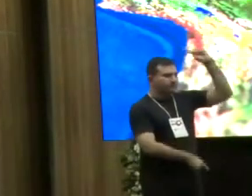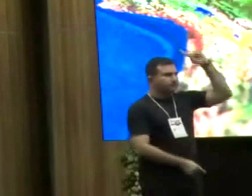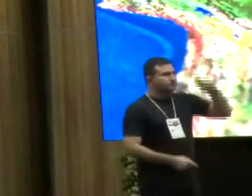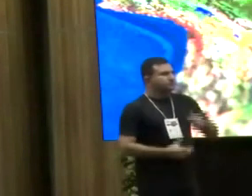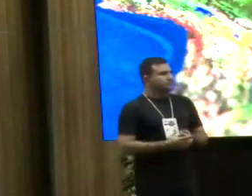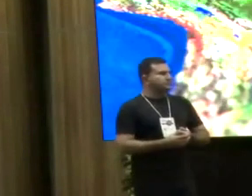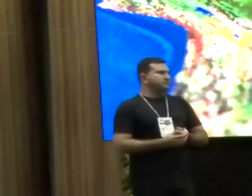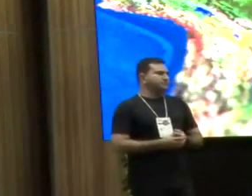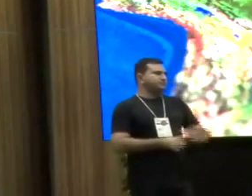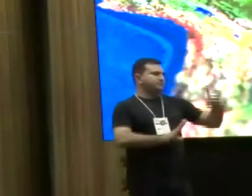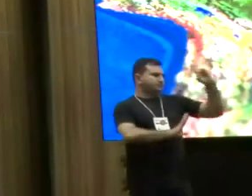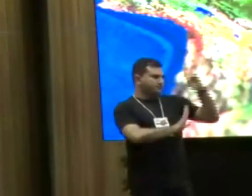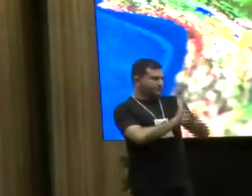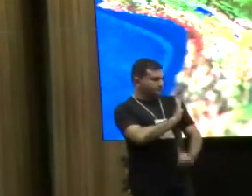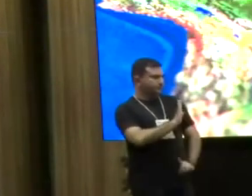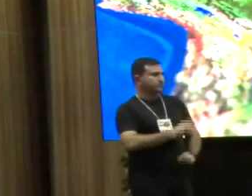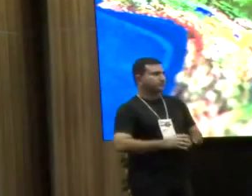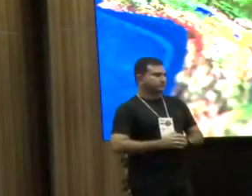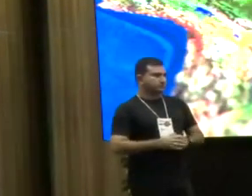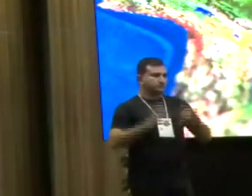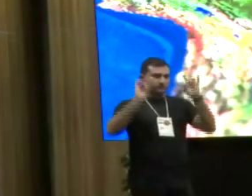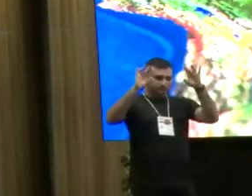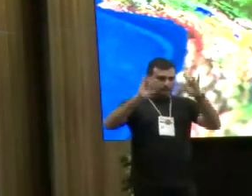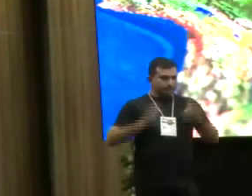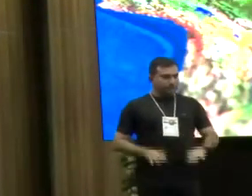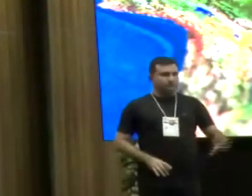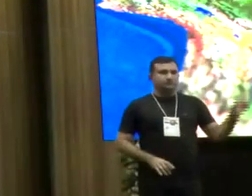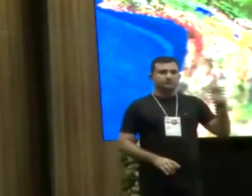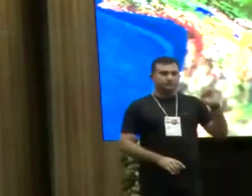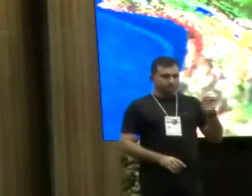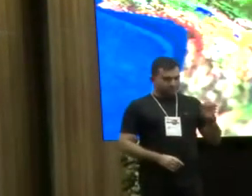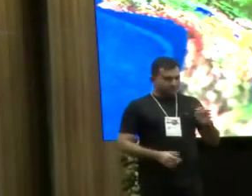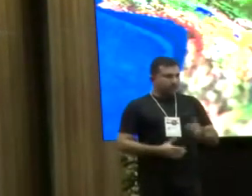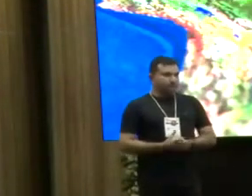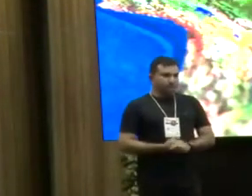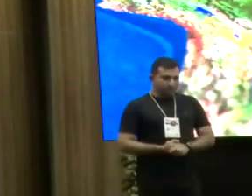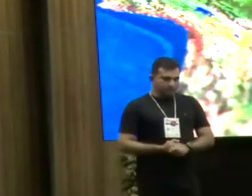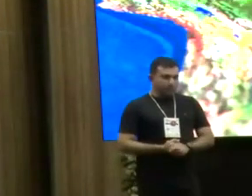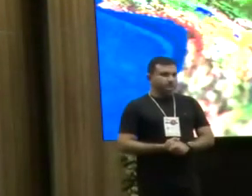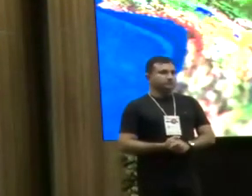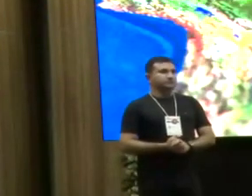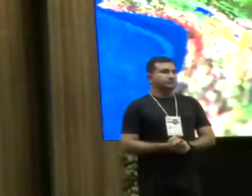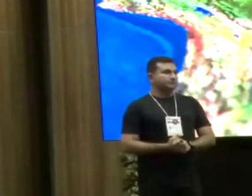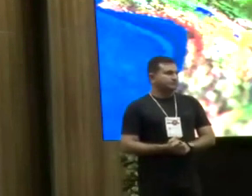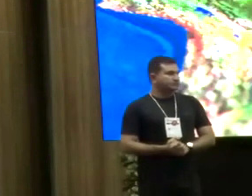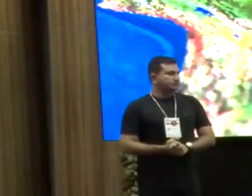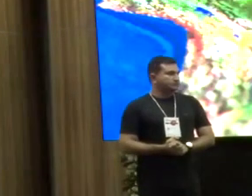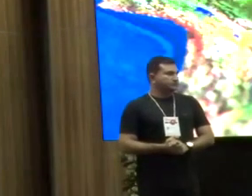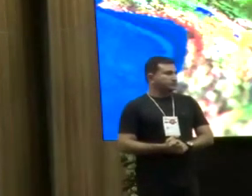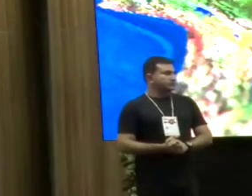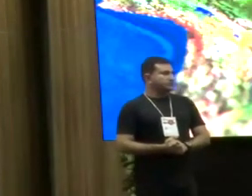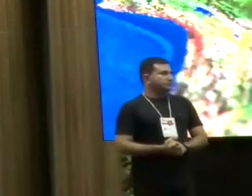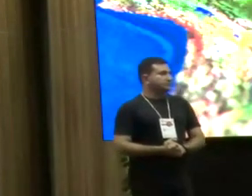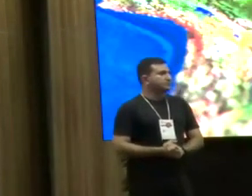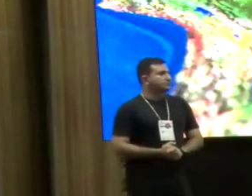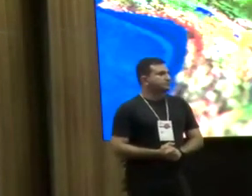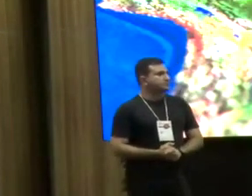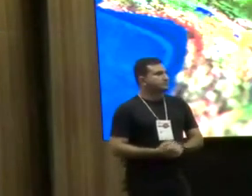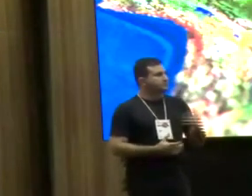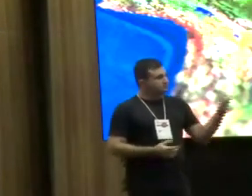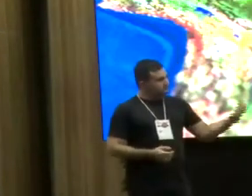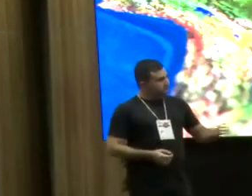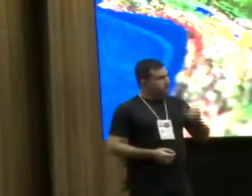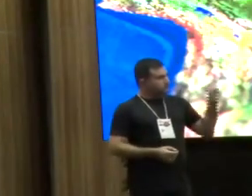tratada como direito e não como privilégio. Para isso, É importante